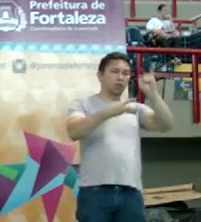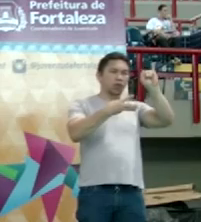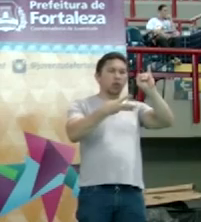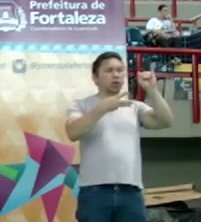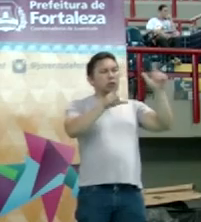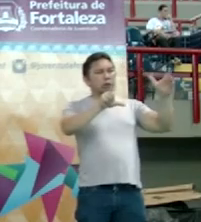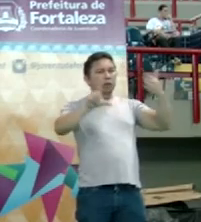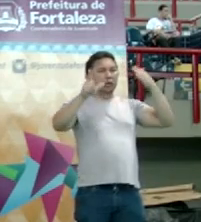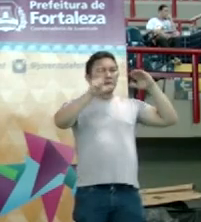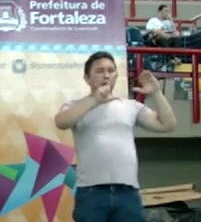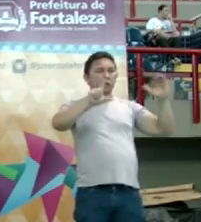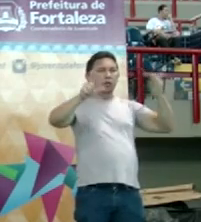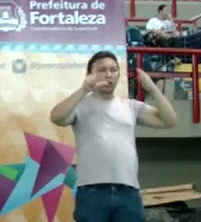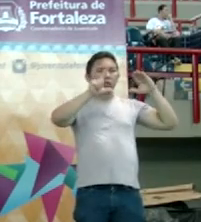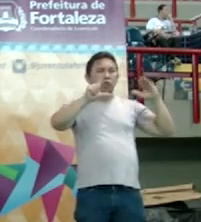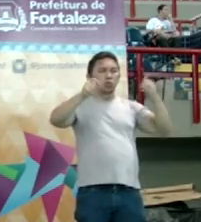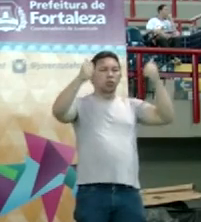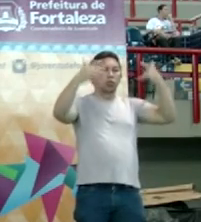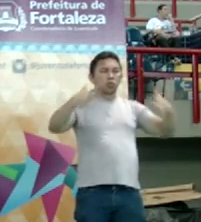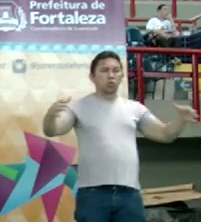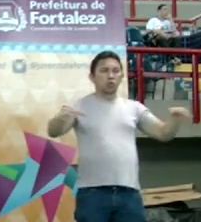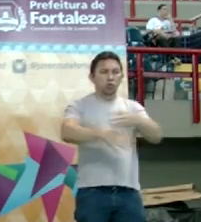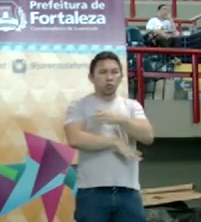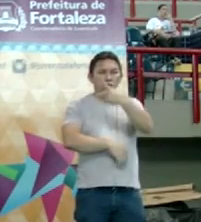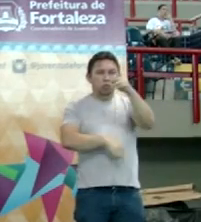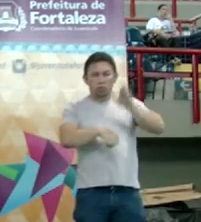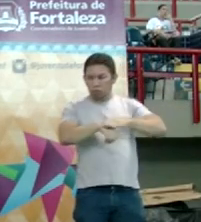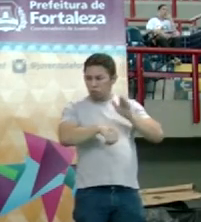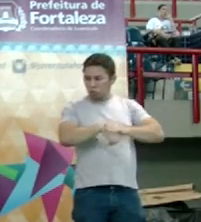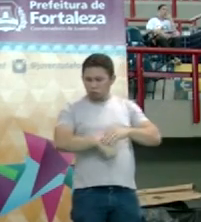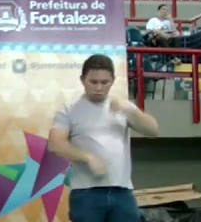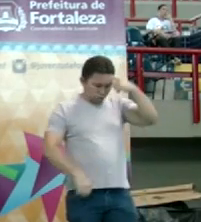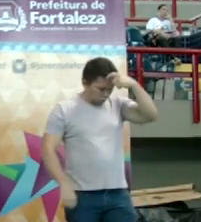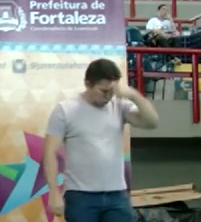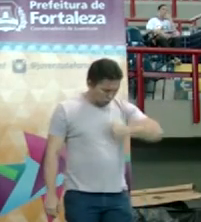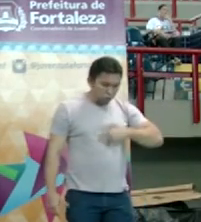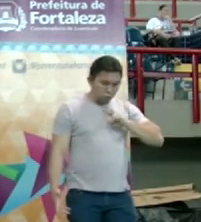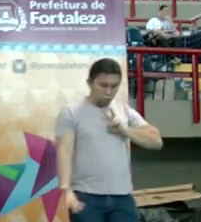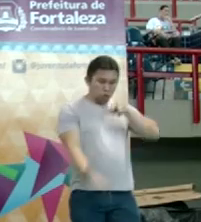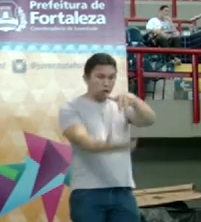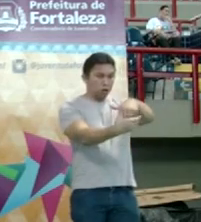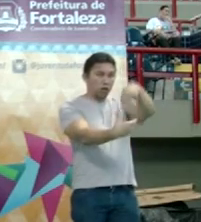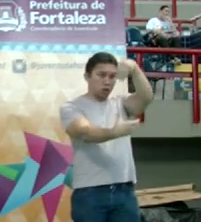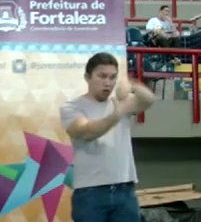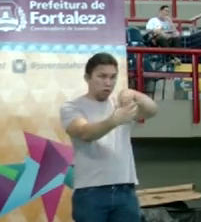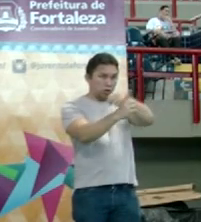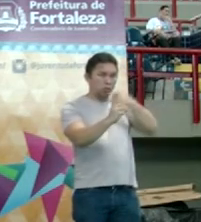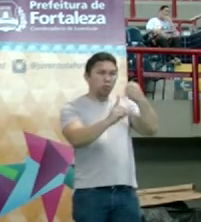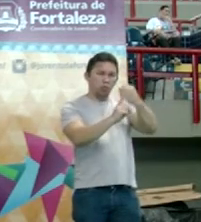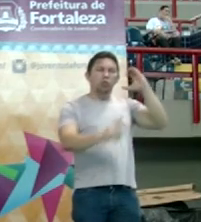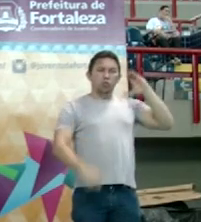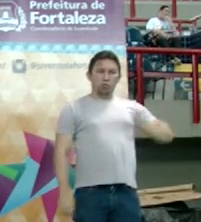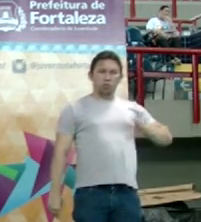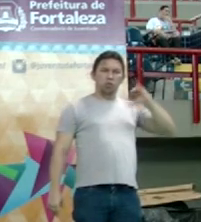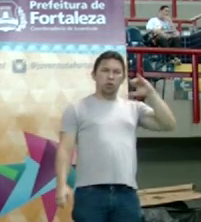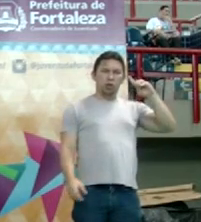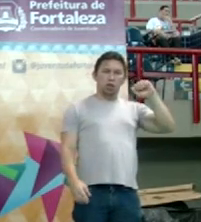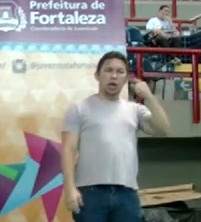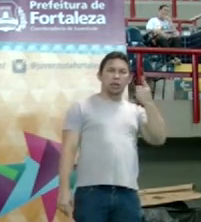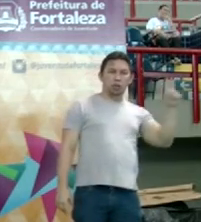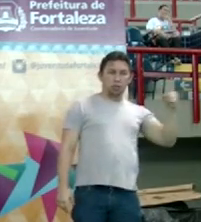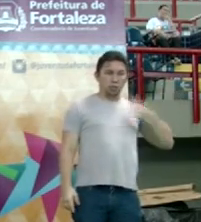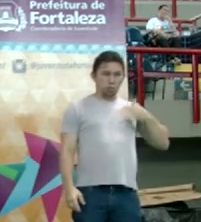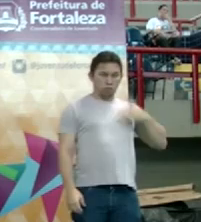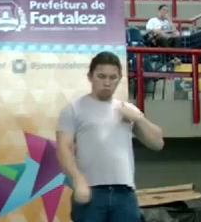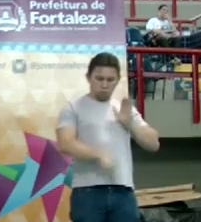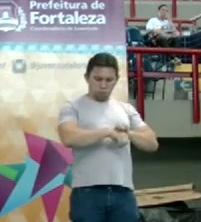slide nos convencendo de que eu sou um ser social, um cidadão, E como